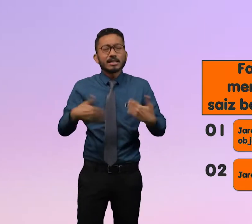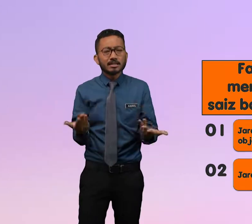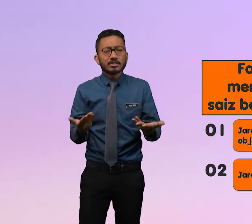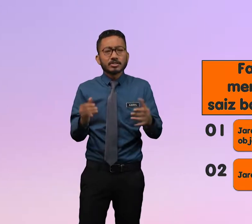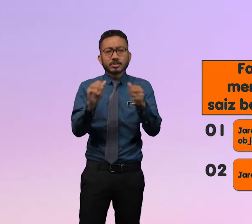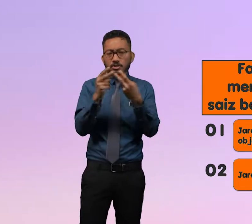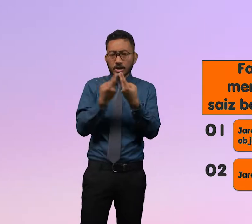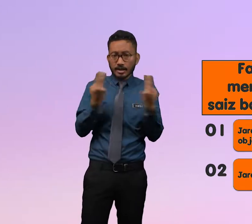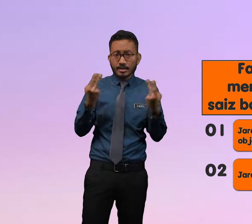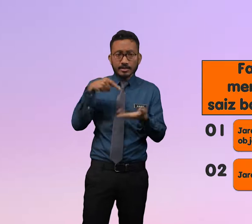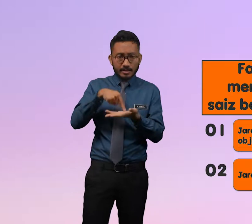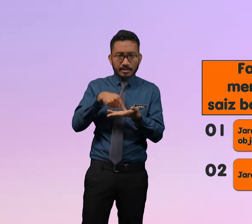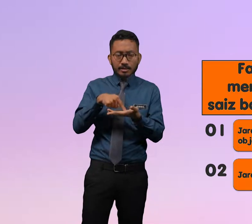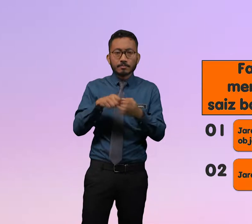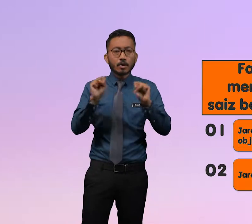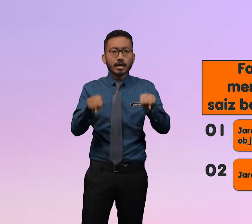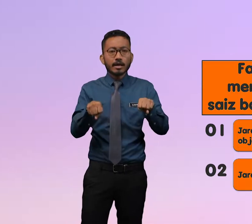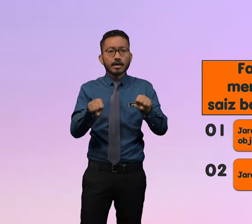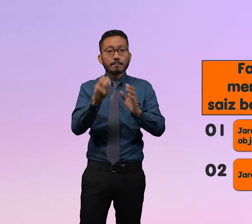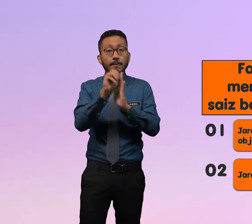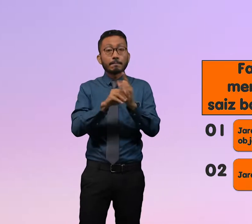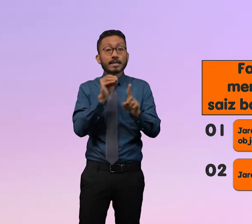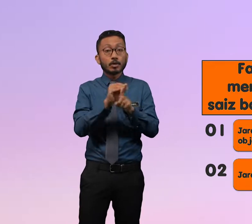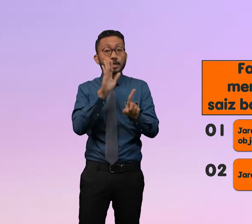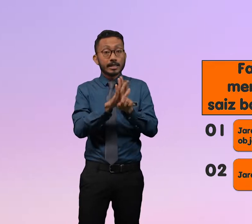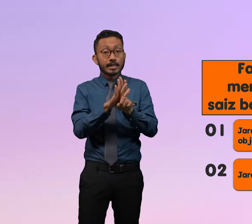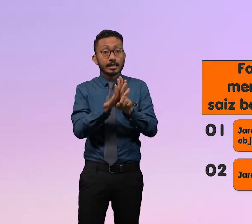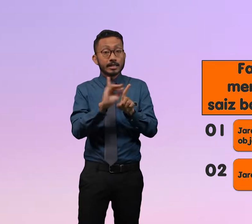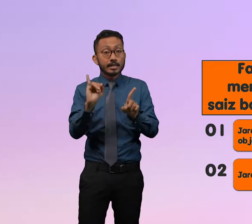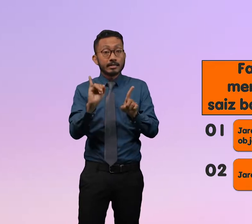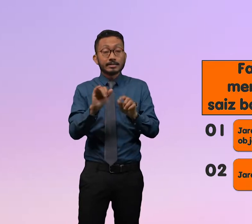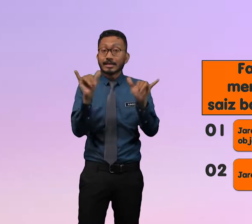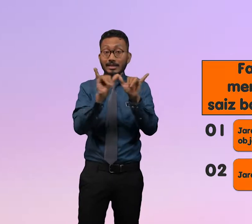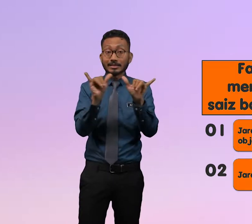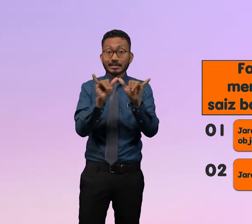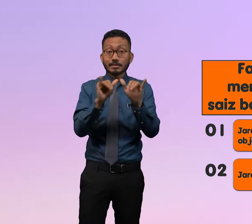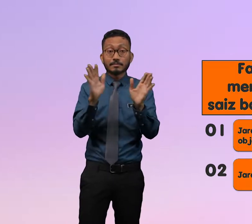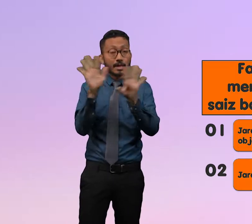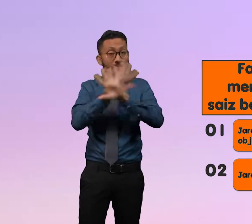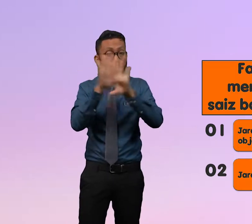Bagaimana jolak ini boleh mempengaruhi saya bayar-bayar?